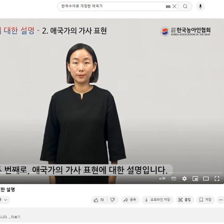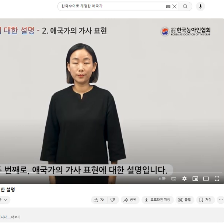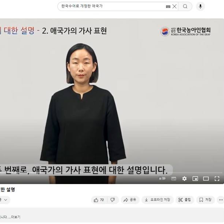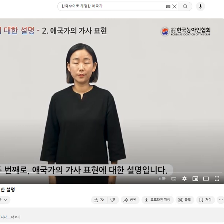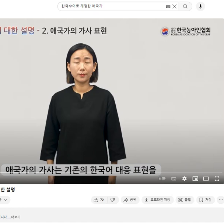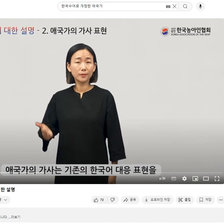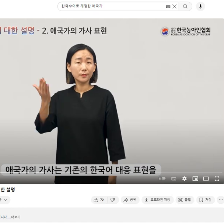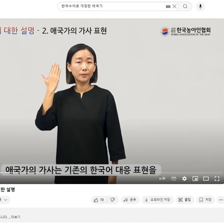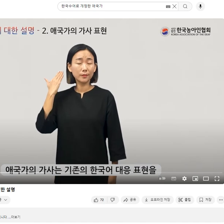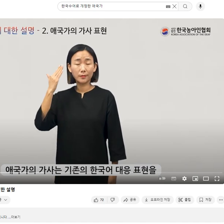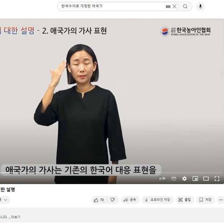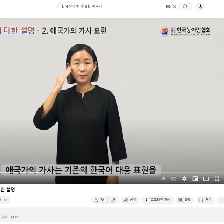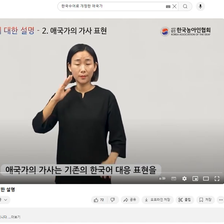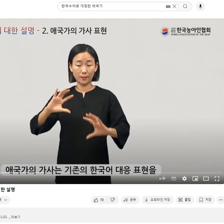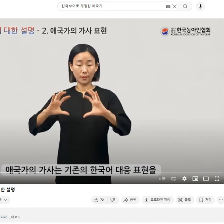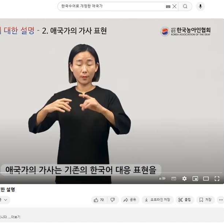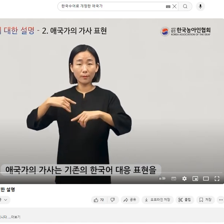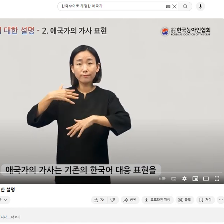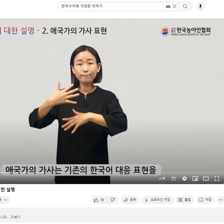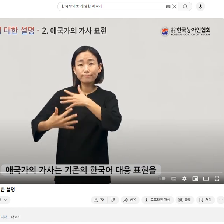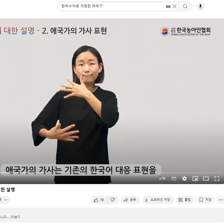하시죠.